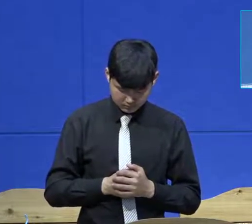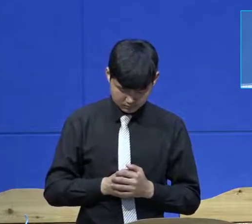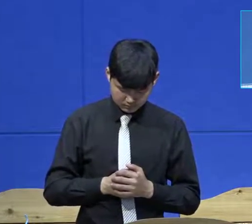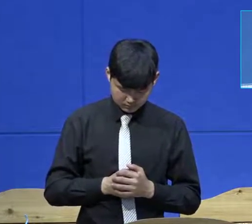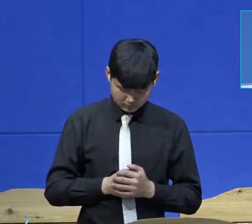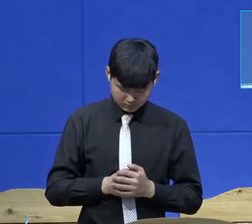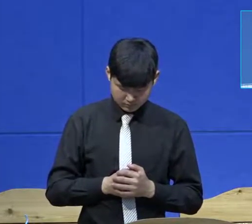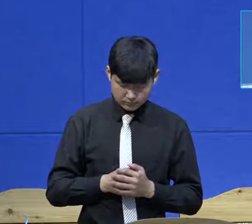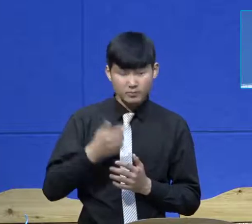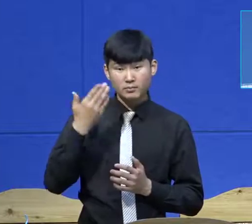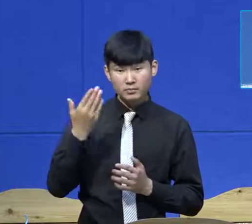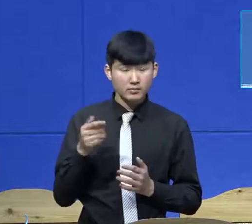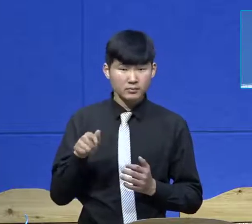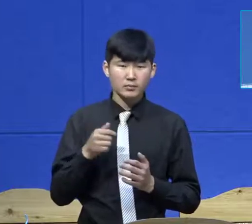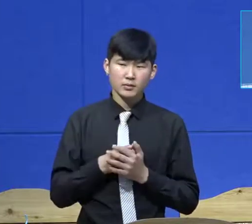Тэндээс